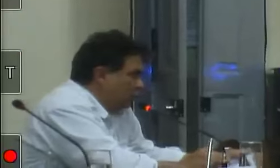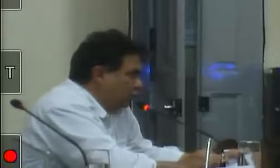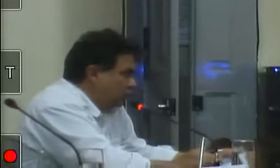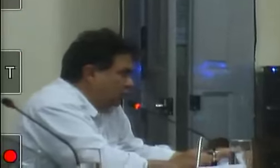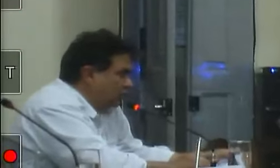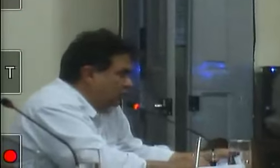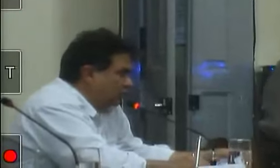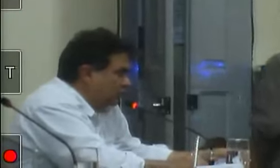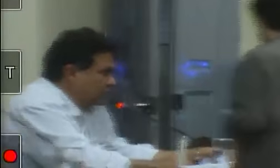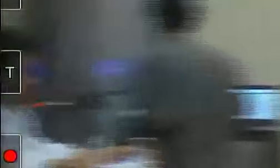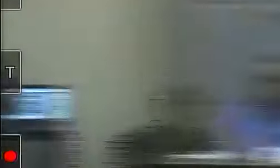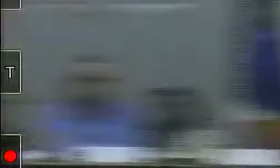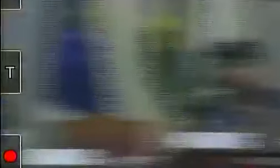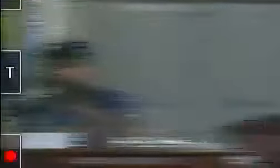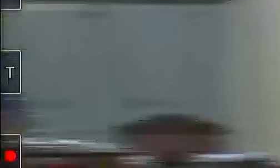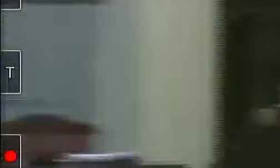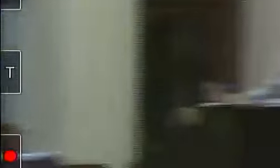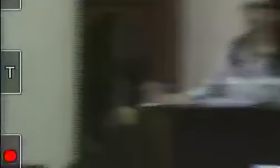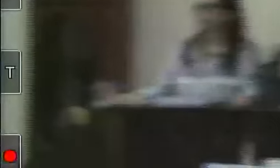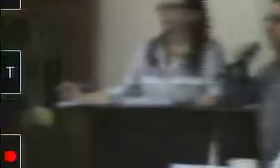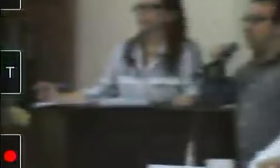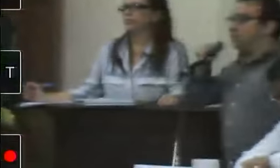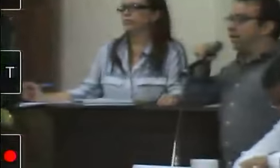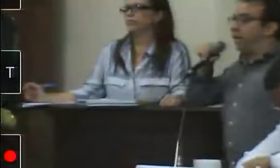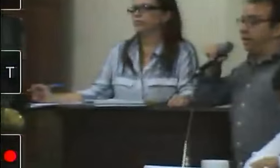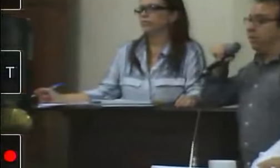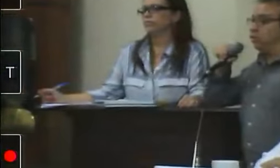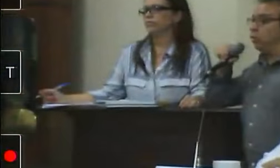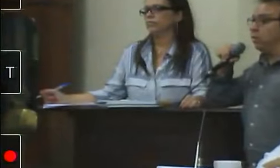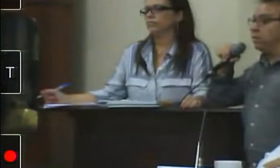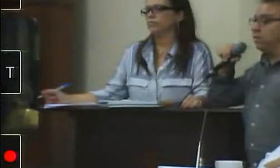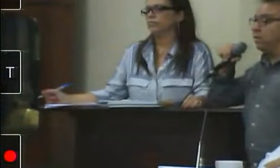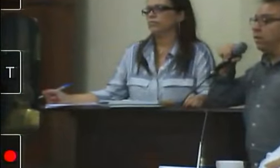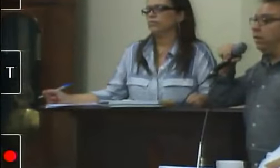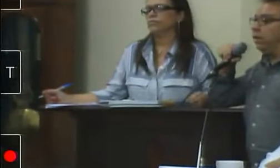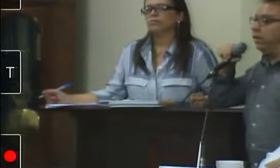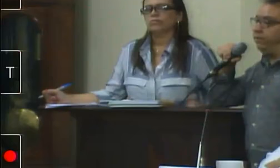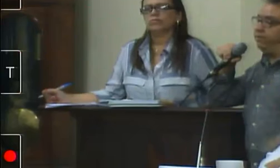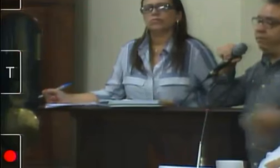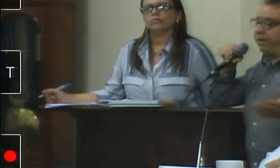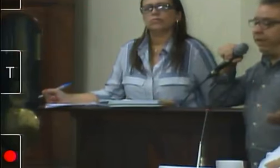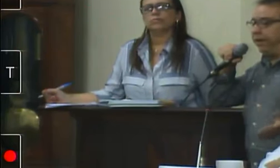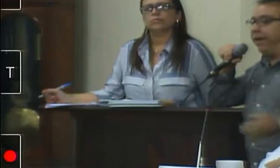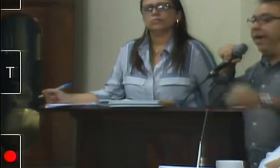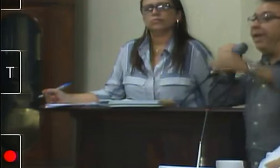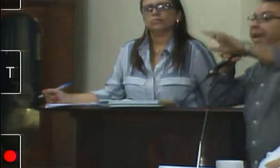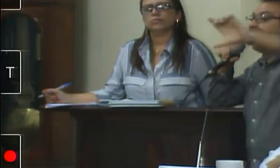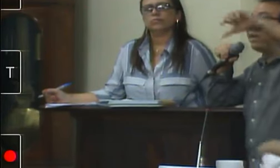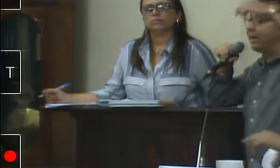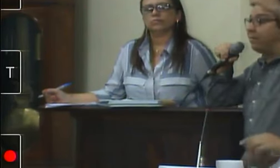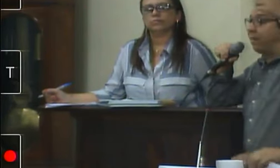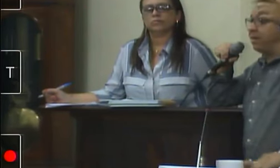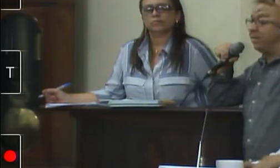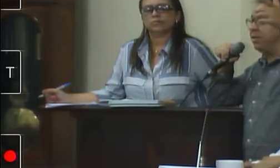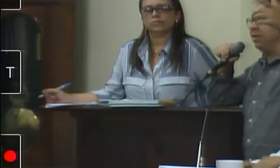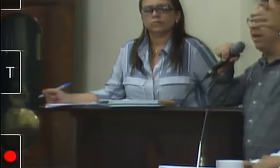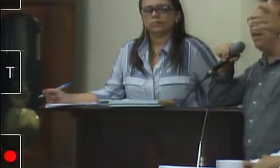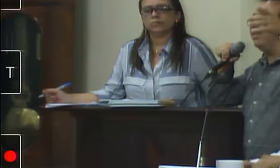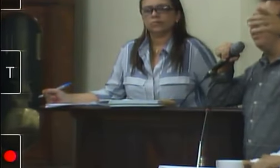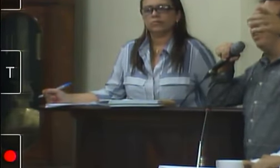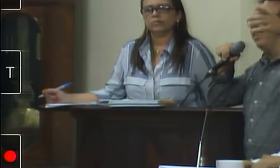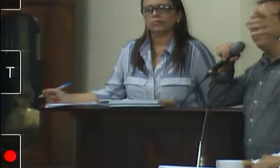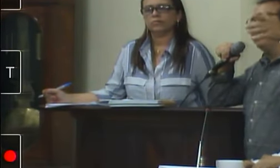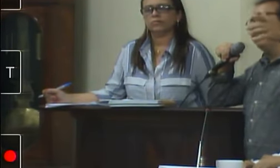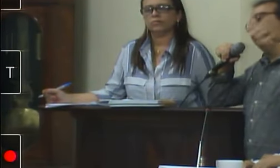especificamente do meu distrito. É porque é uma empresa, me parece que diferente das outras e... Ela era que estava mais